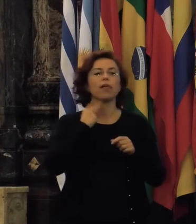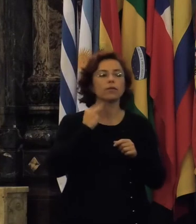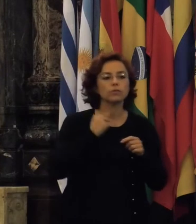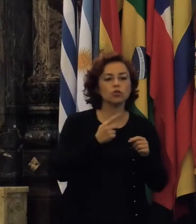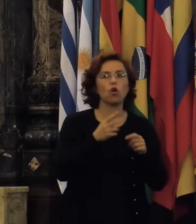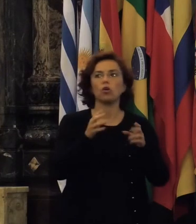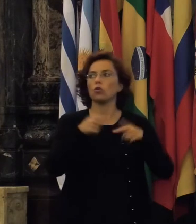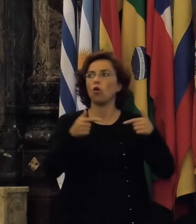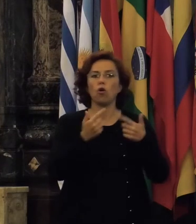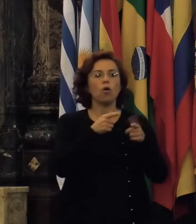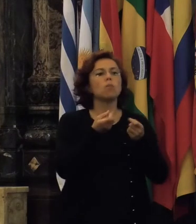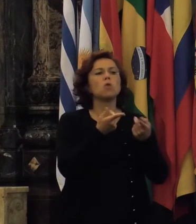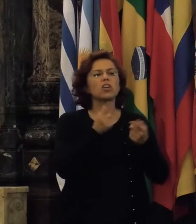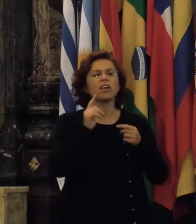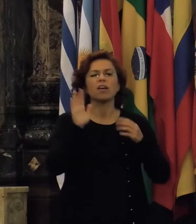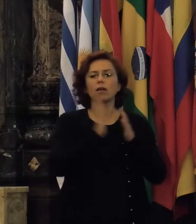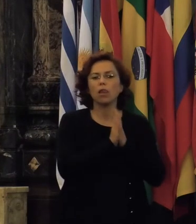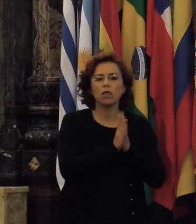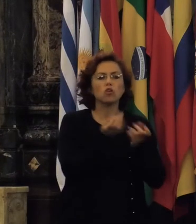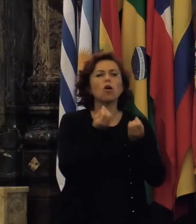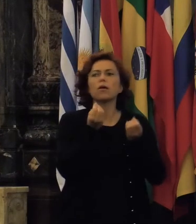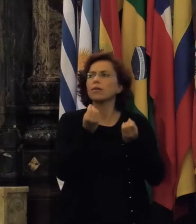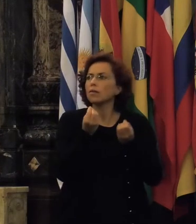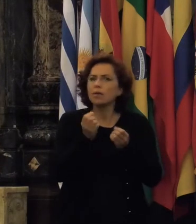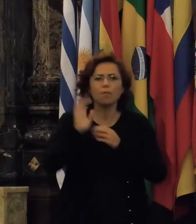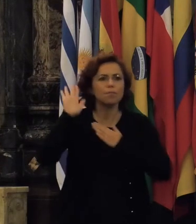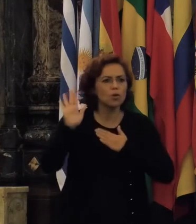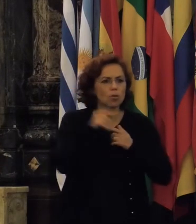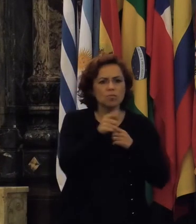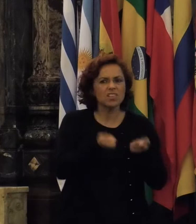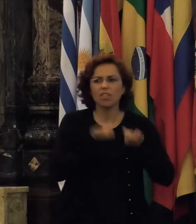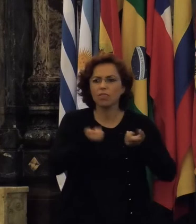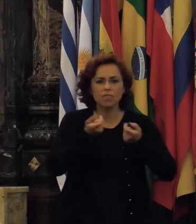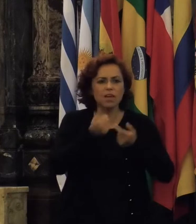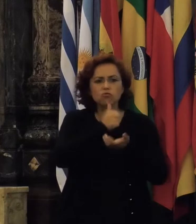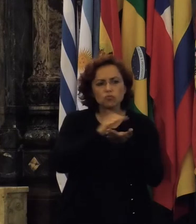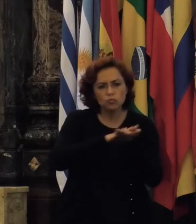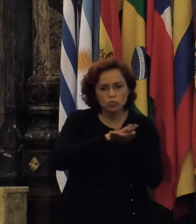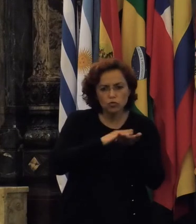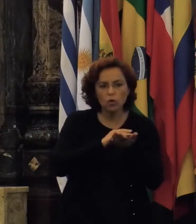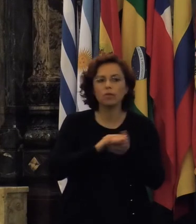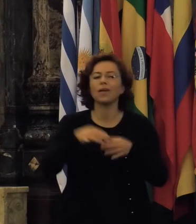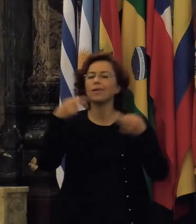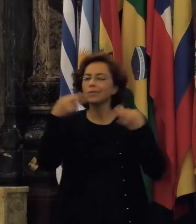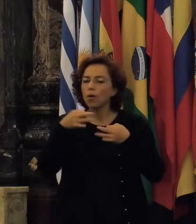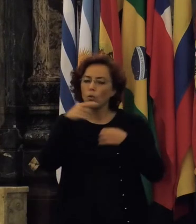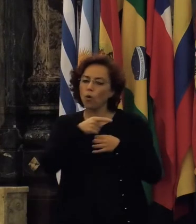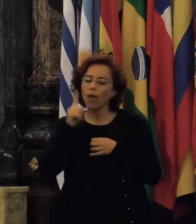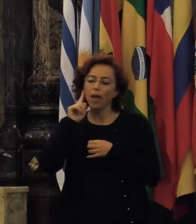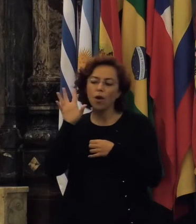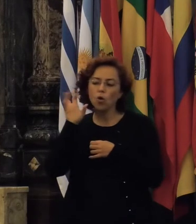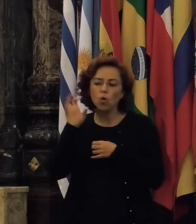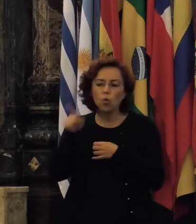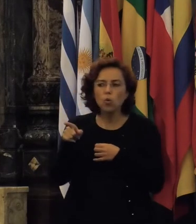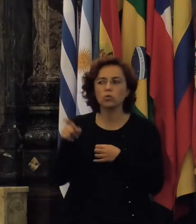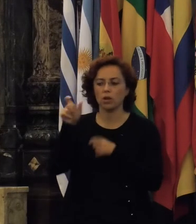¿no? ¿Qué prometen? ¿Qué es lo que consiguen que no venimos consiguiendo nosotros? Probablemente escuchan la vulnerabilidad, escuchan